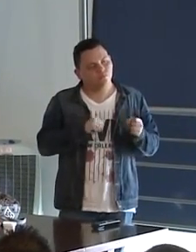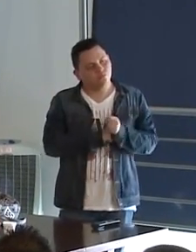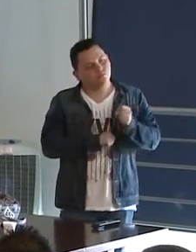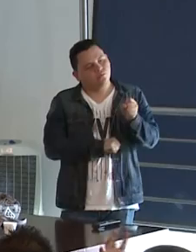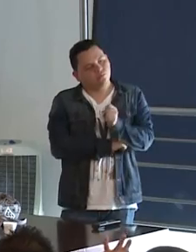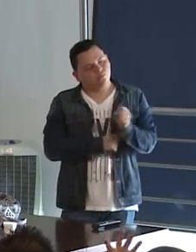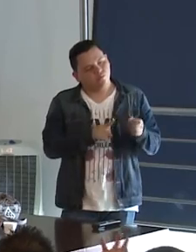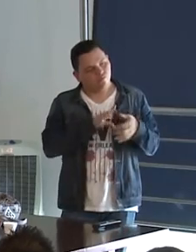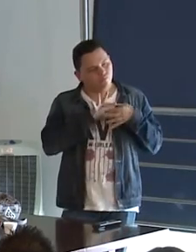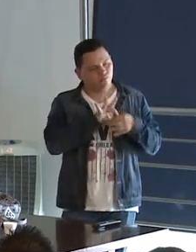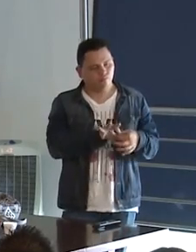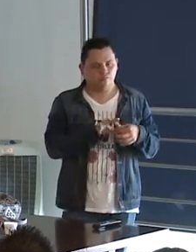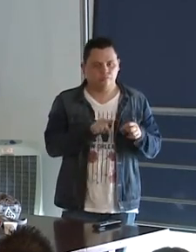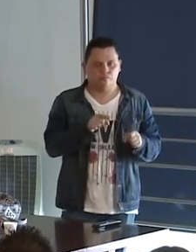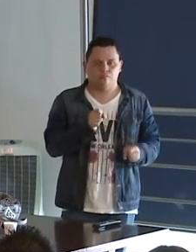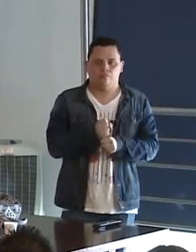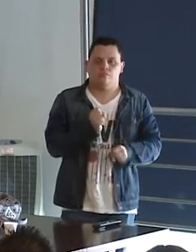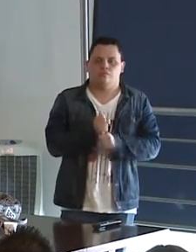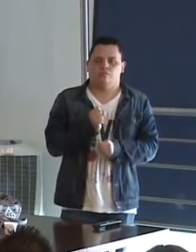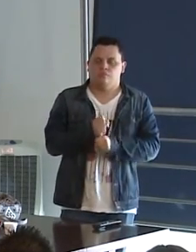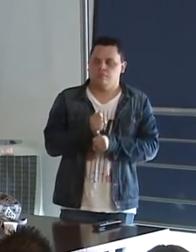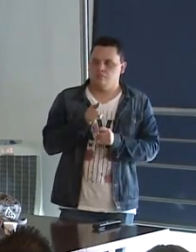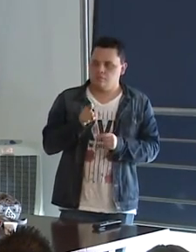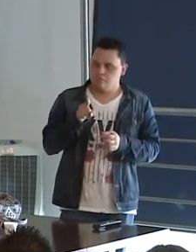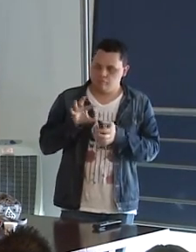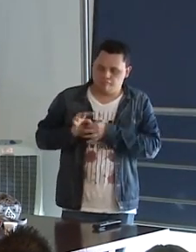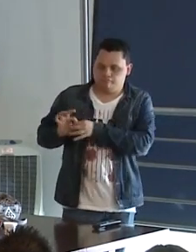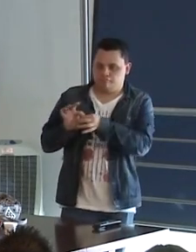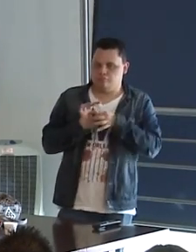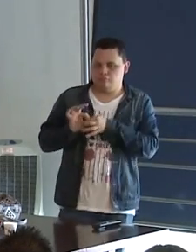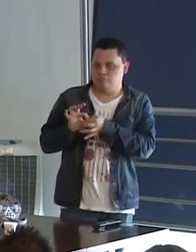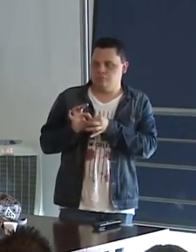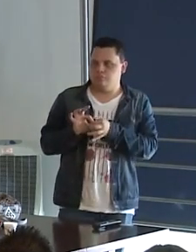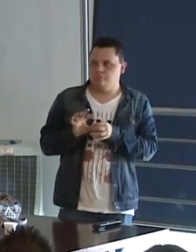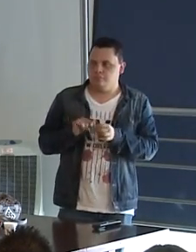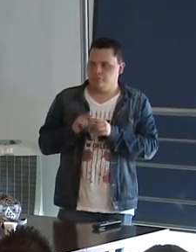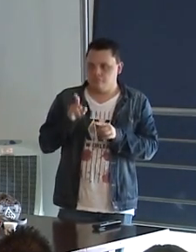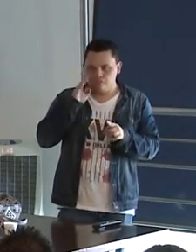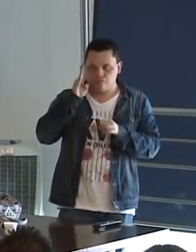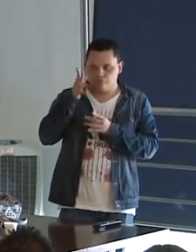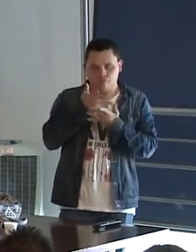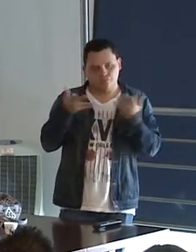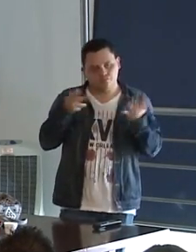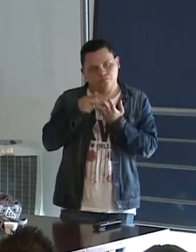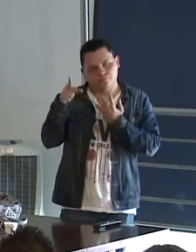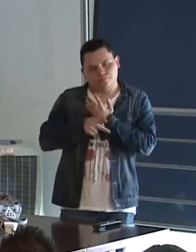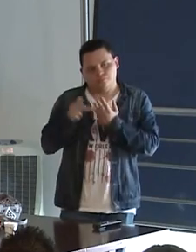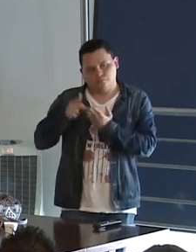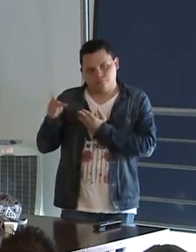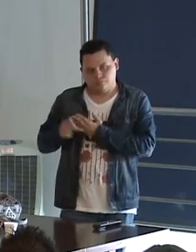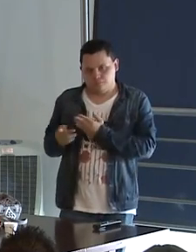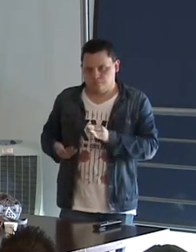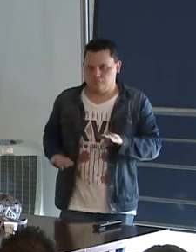sus vínculos y trabajar de manera unida pues en pro de todos estos proyectos que estamos